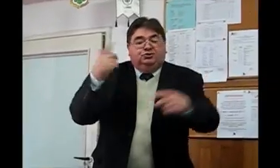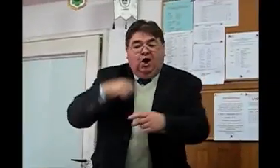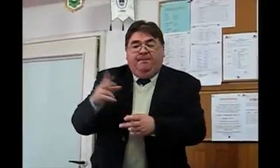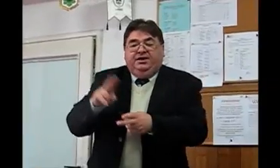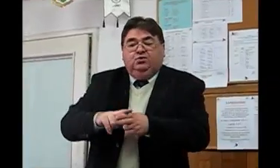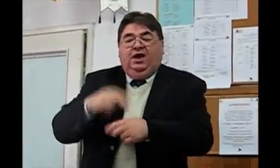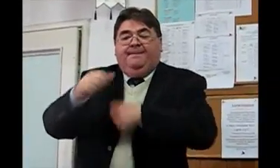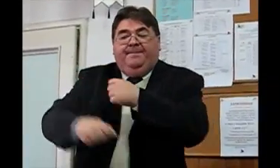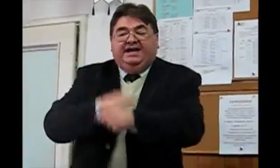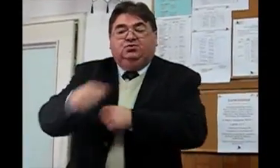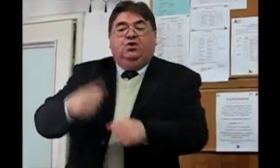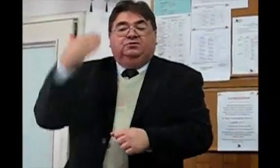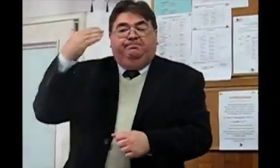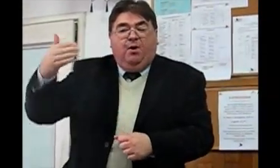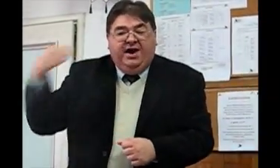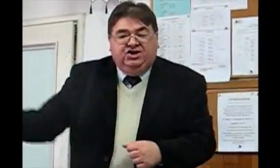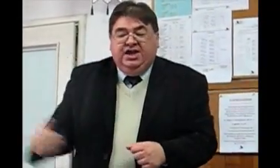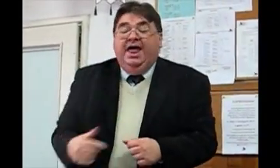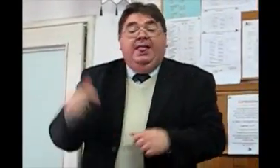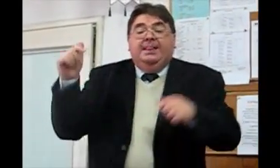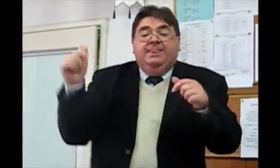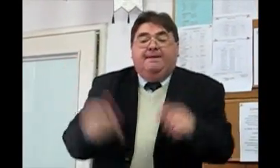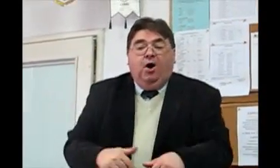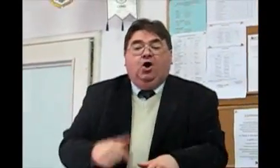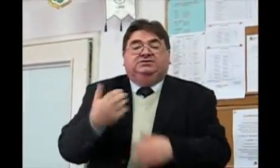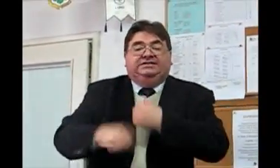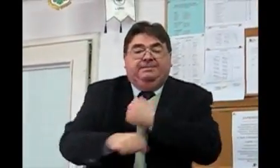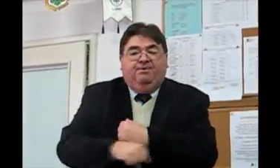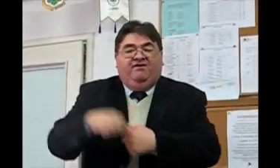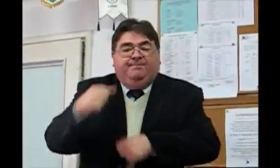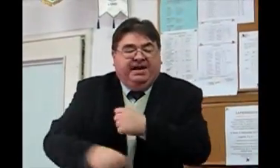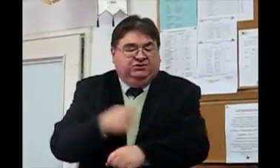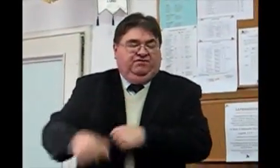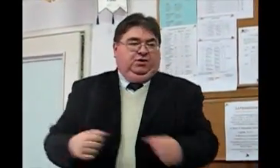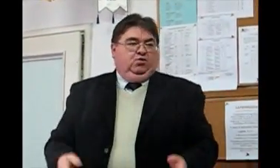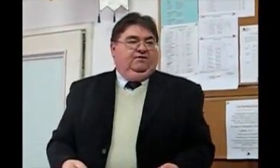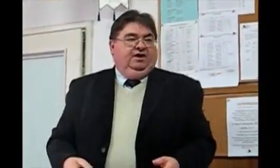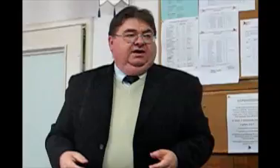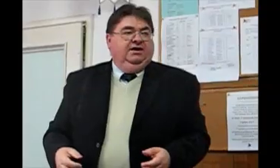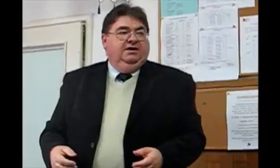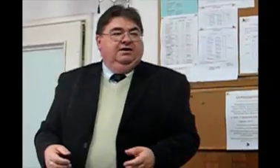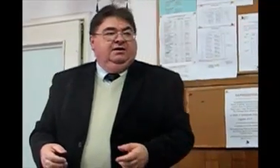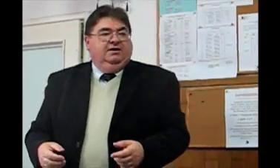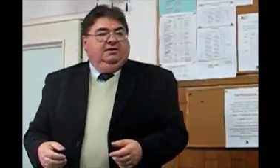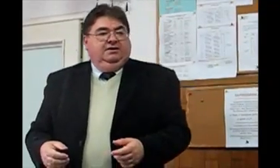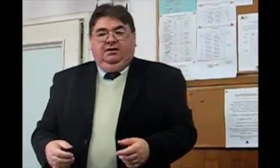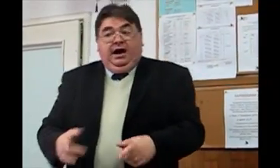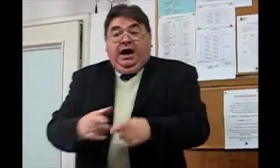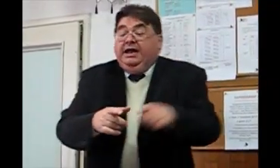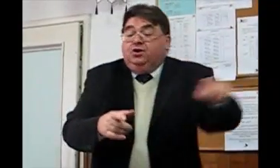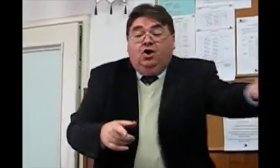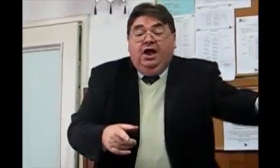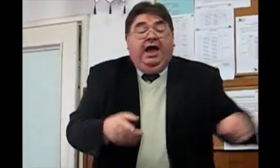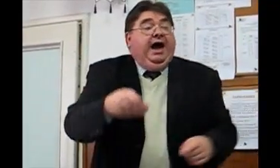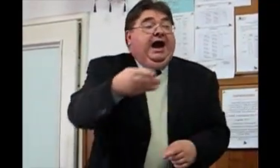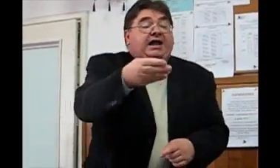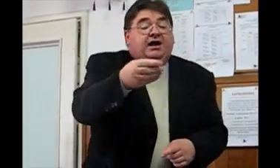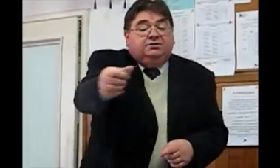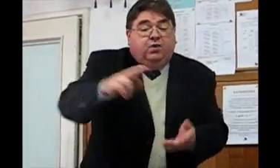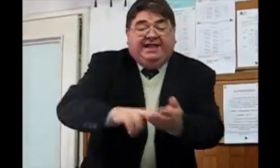Osoby, które pracują społecznie, nie mogą zastępować pracowników. A to, ale płatki to są